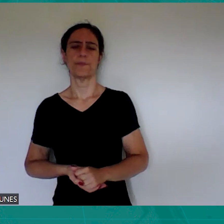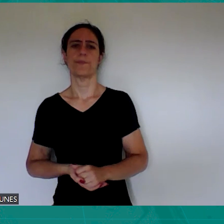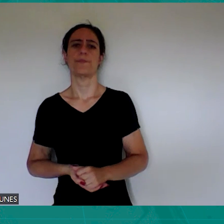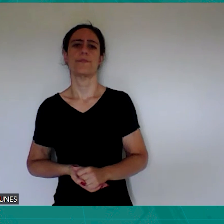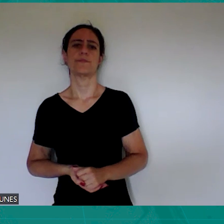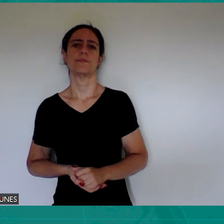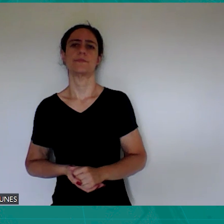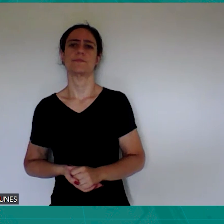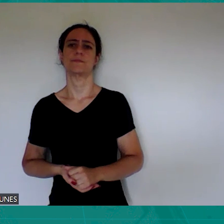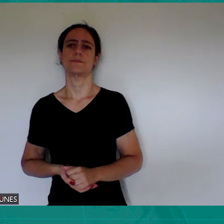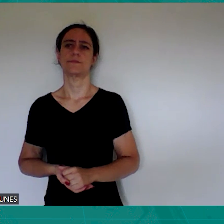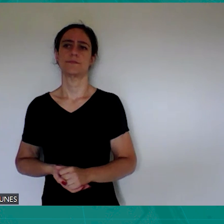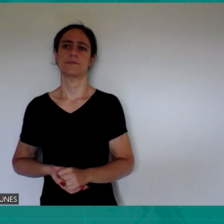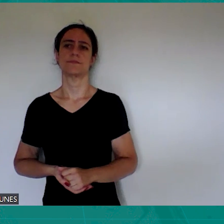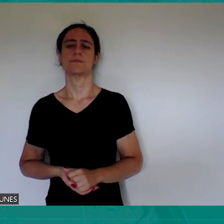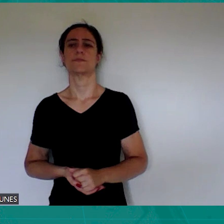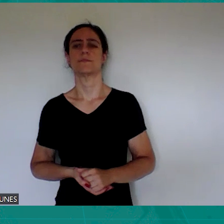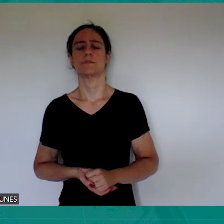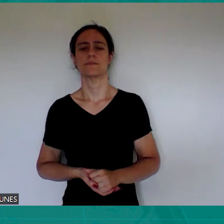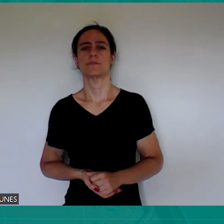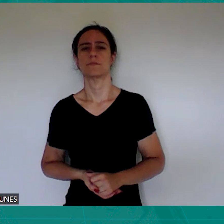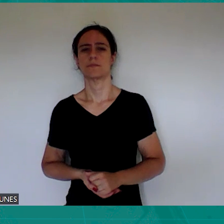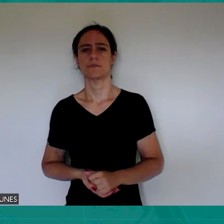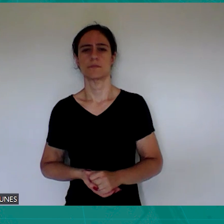Como diz?